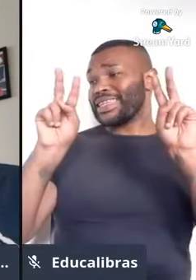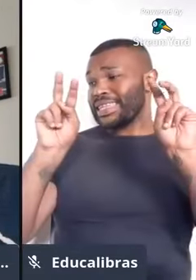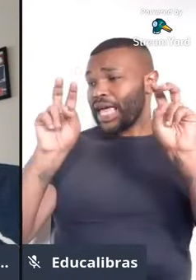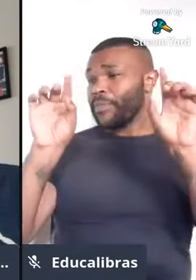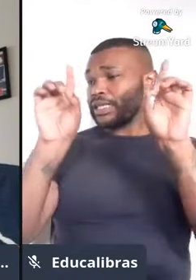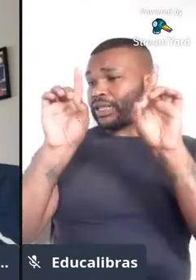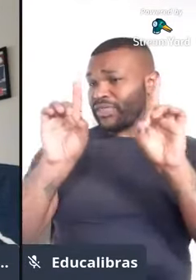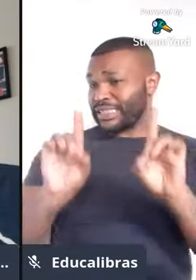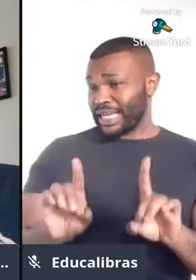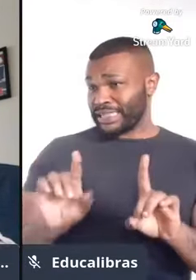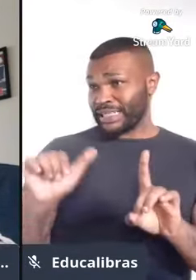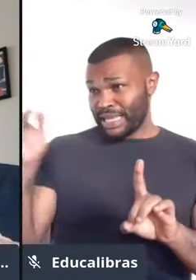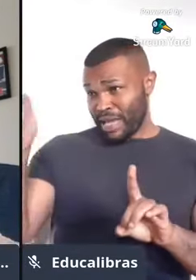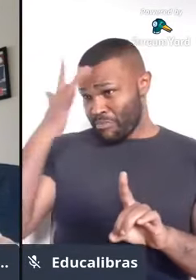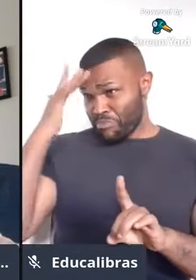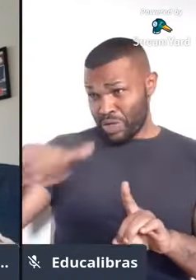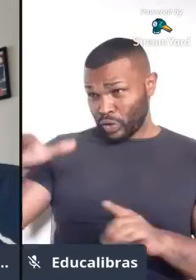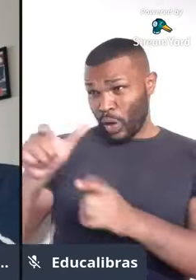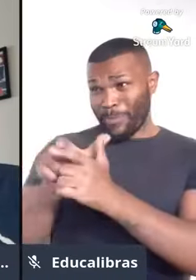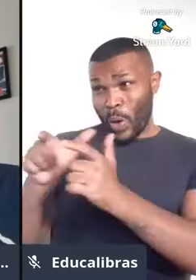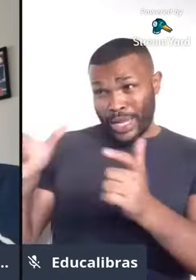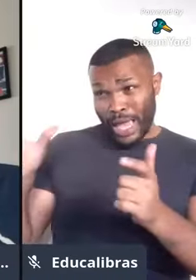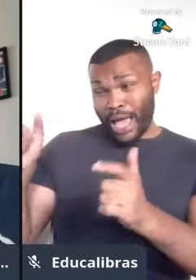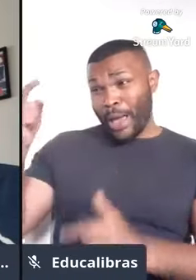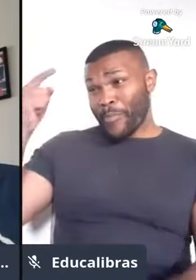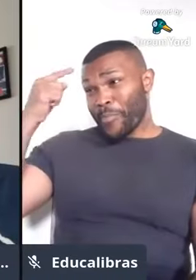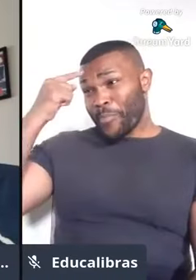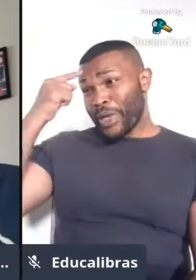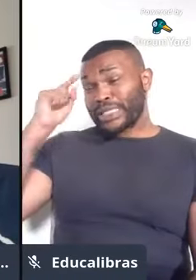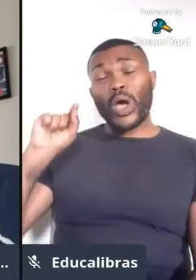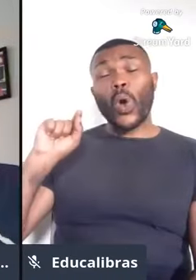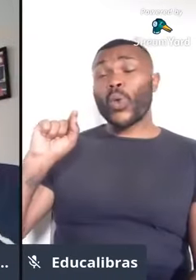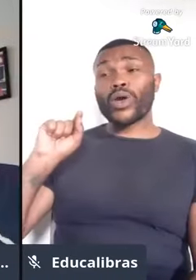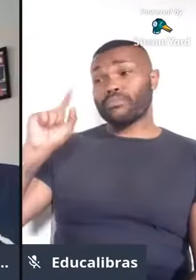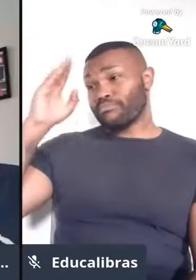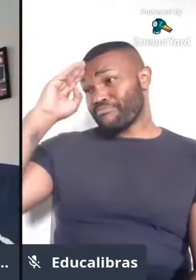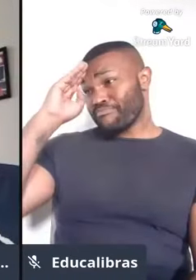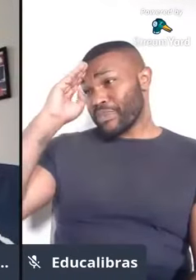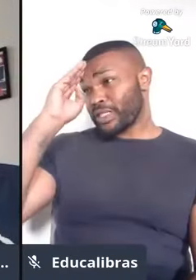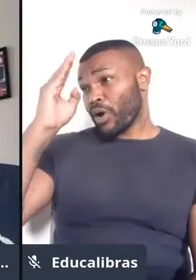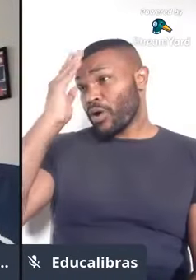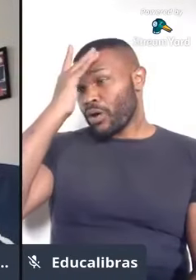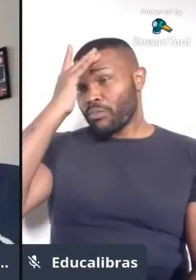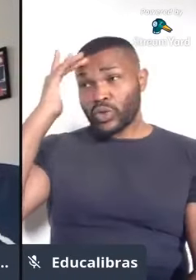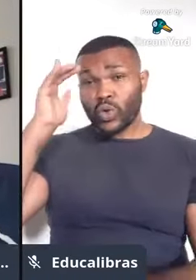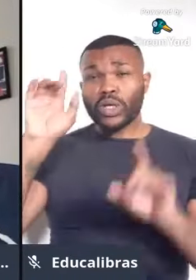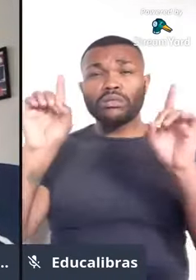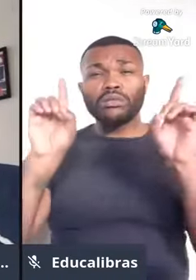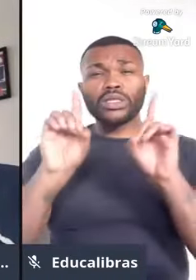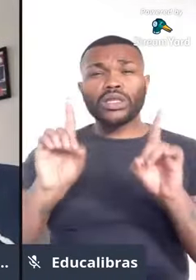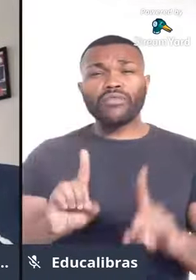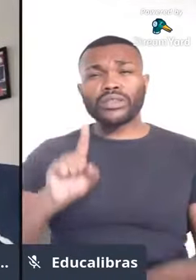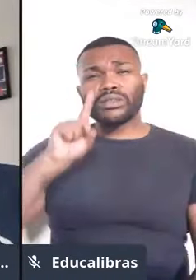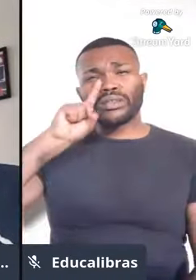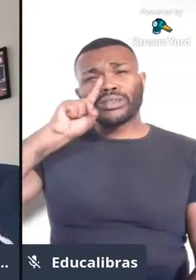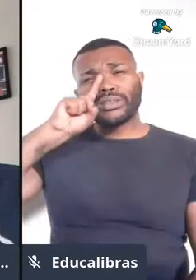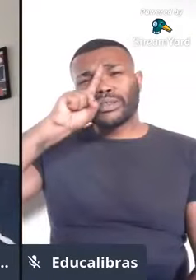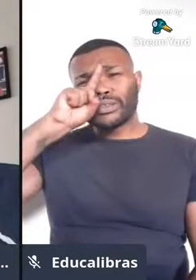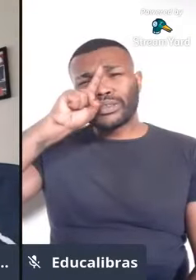das pessoas, estão principalmente as pessoas com deficiências severas. Sim. E